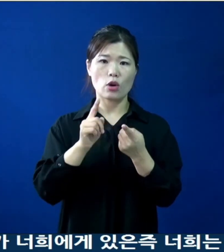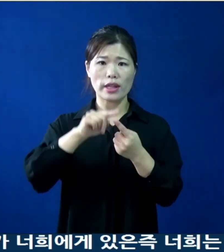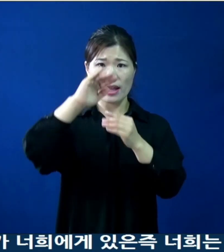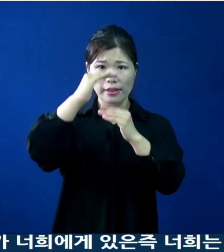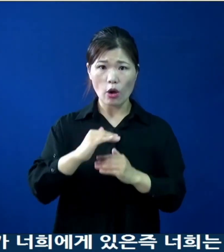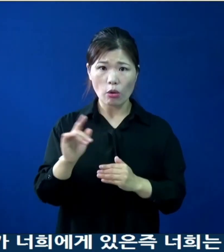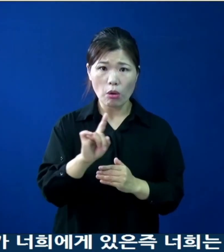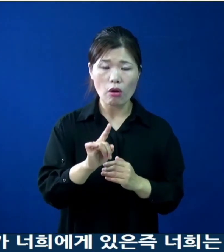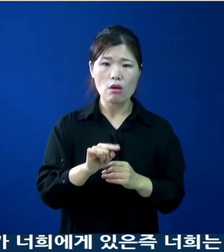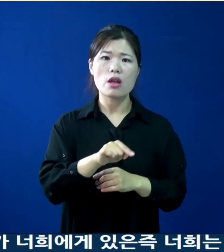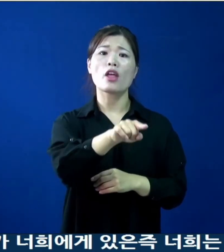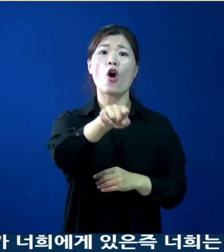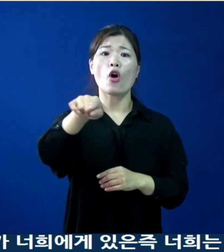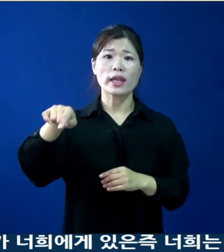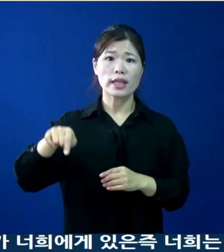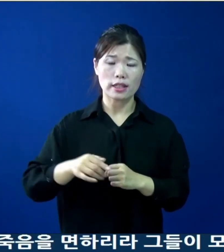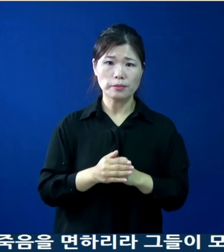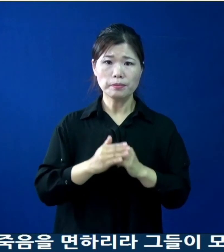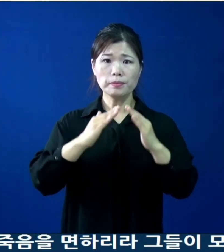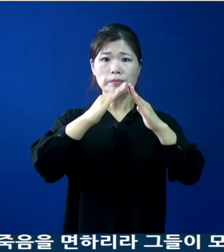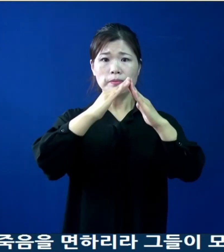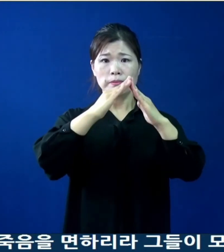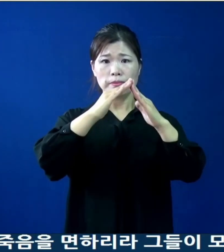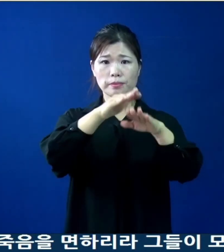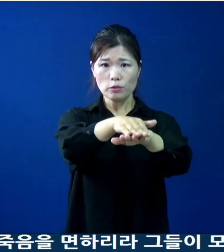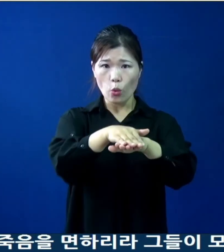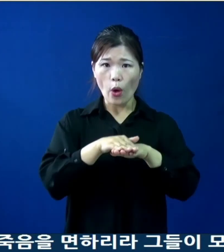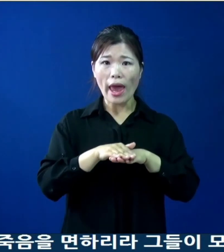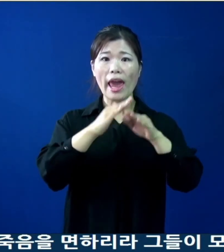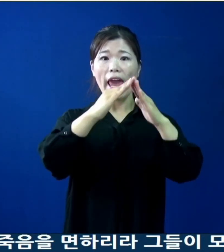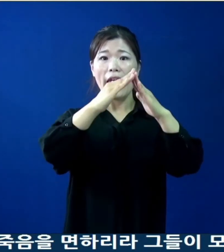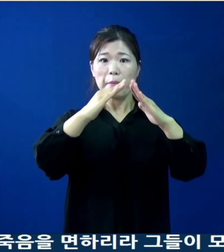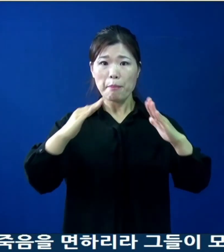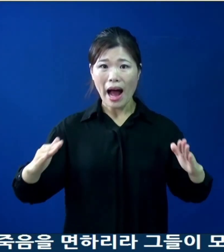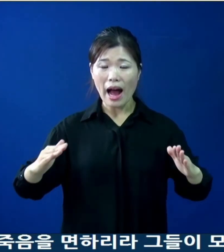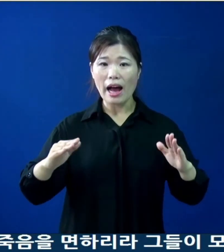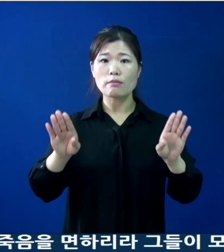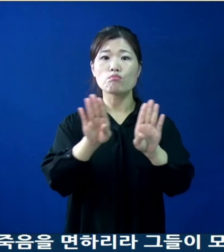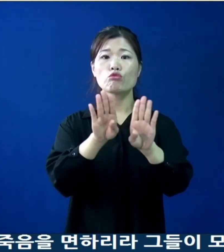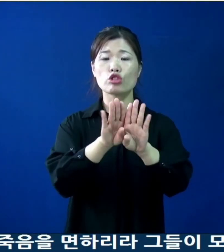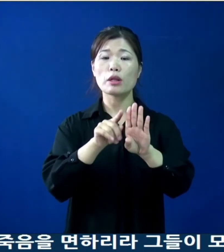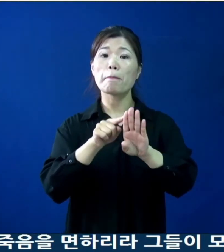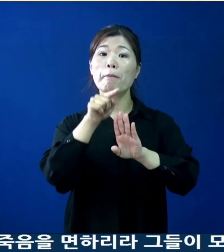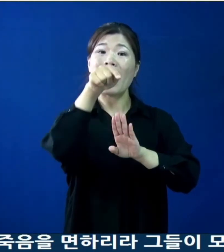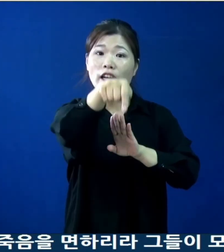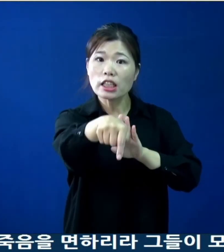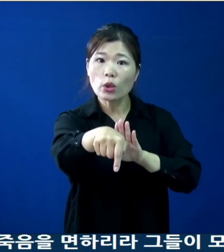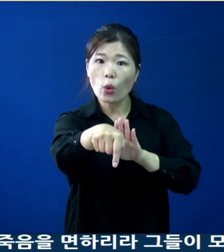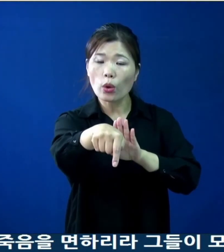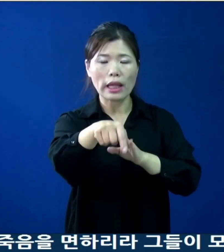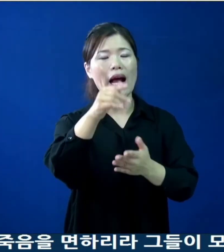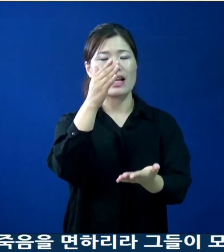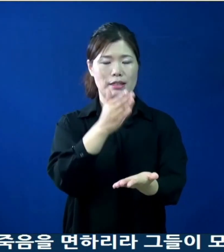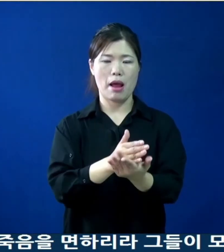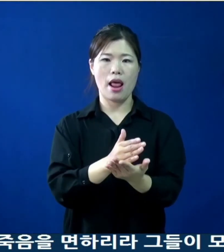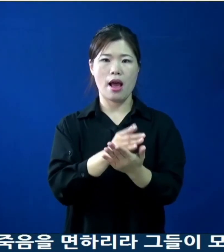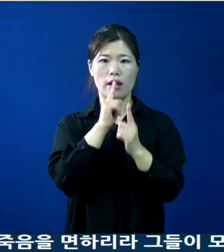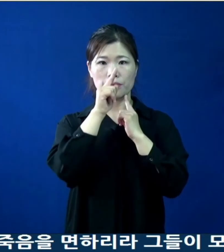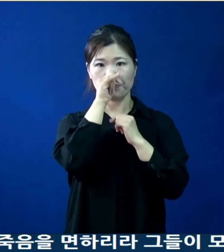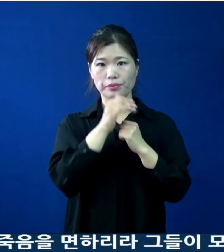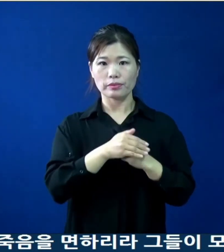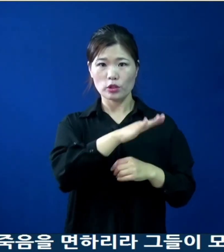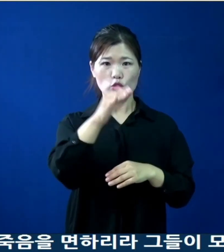뭐냐면 너희는 회막 문 밖으로, 회막 문에 나아가지 말라, 이 뜻이에요.